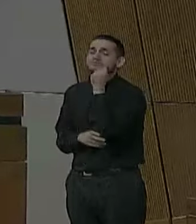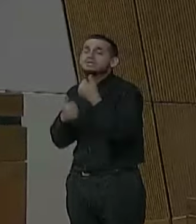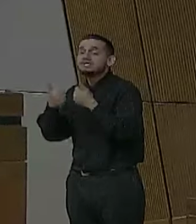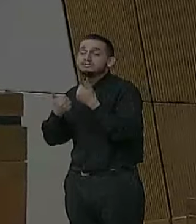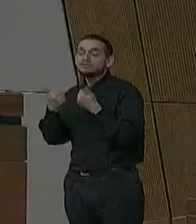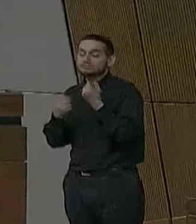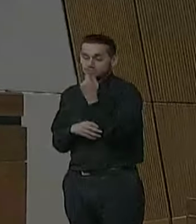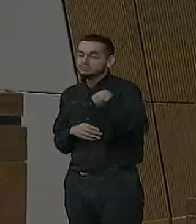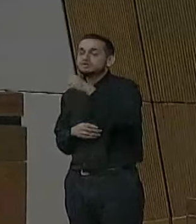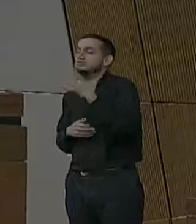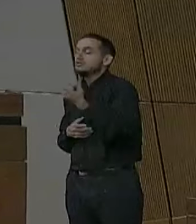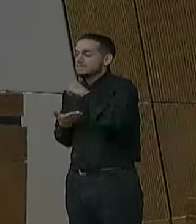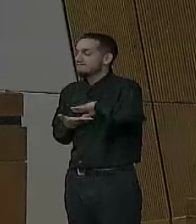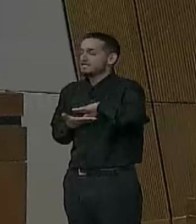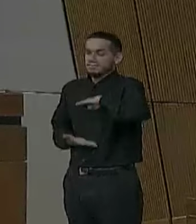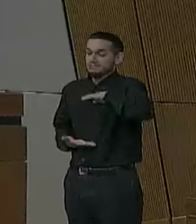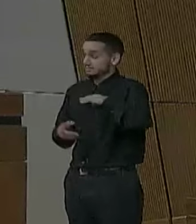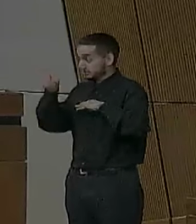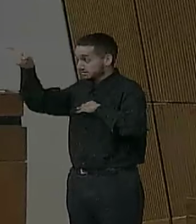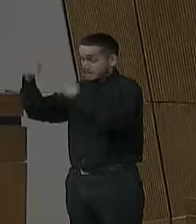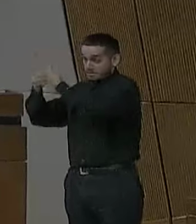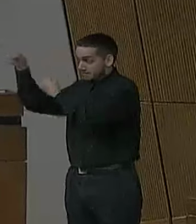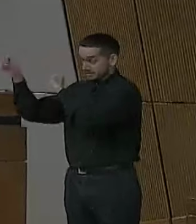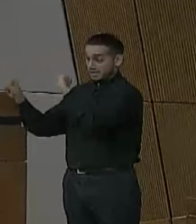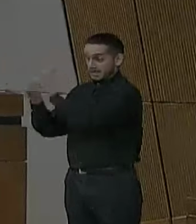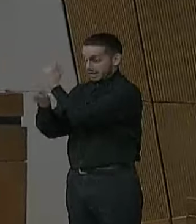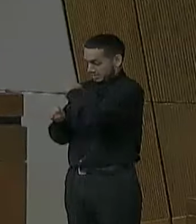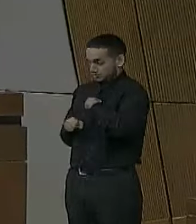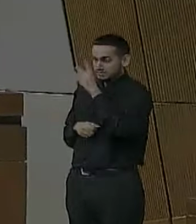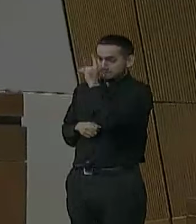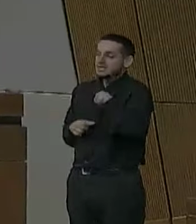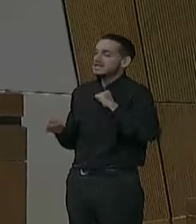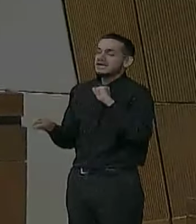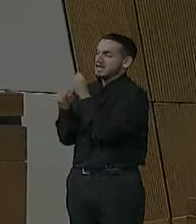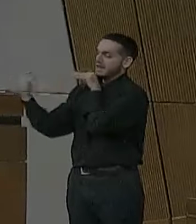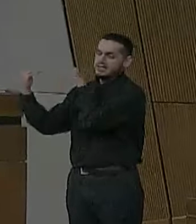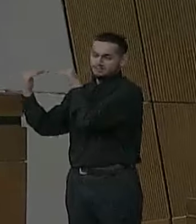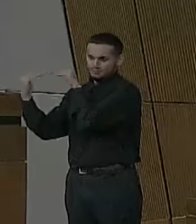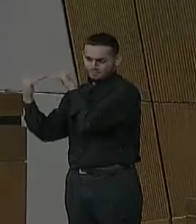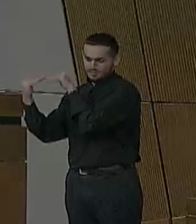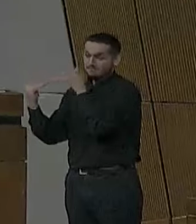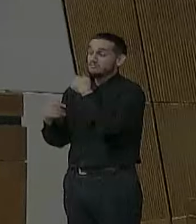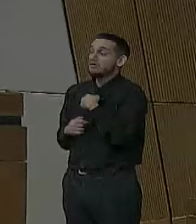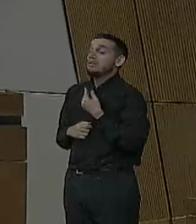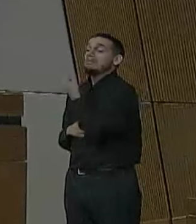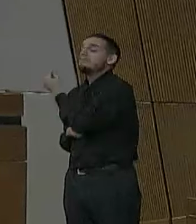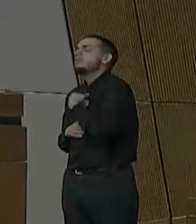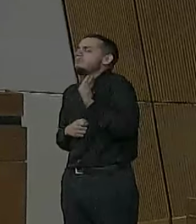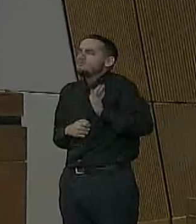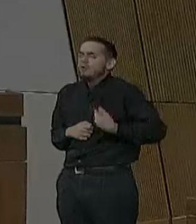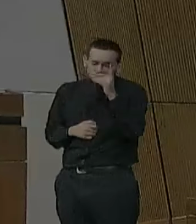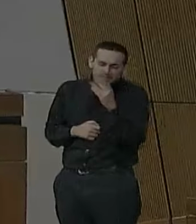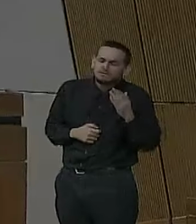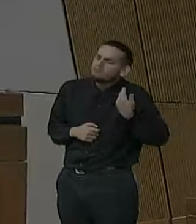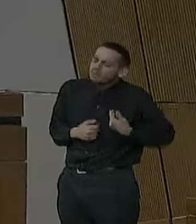encontrar el beneficio para todos, tanto como la empresa como para la persona con discapacidad. Y uno de